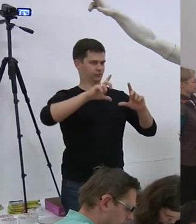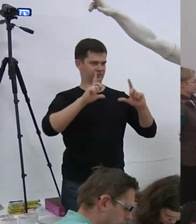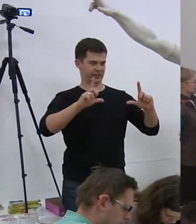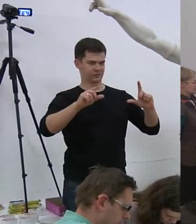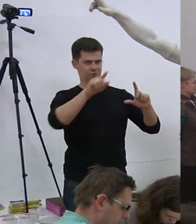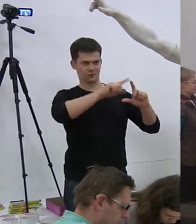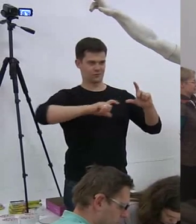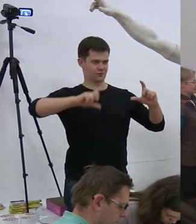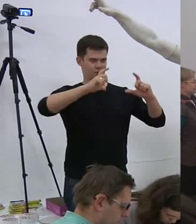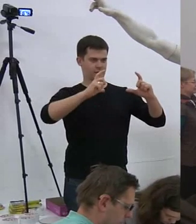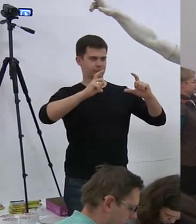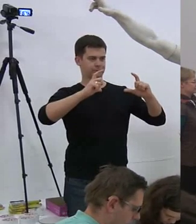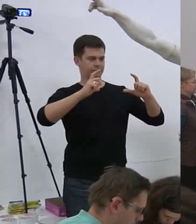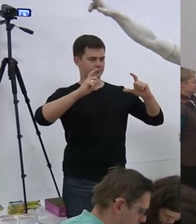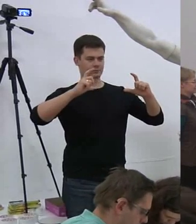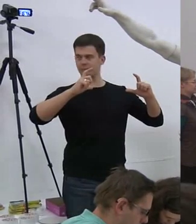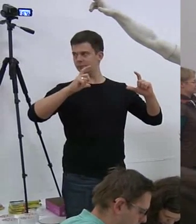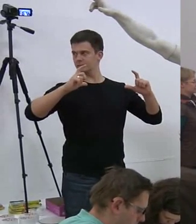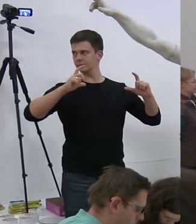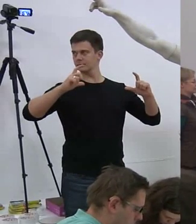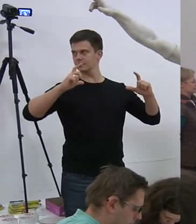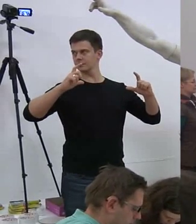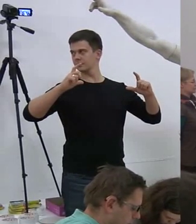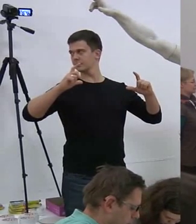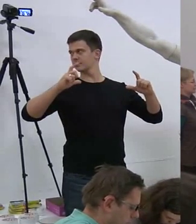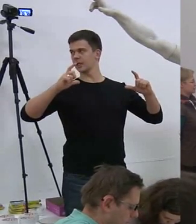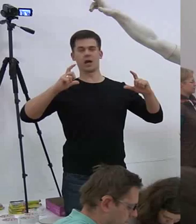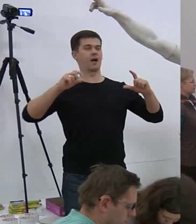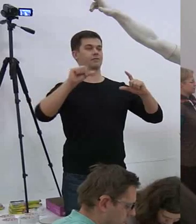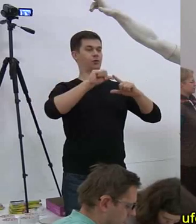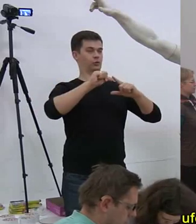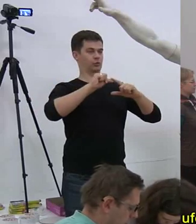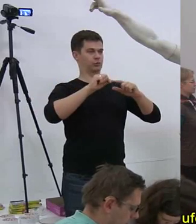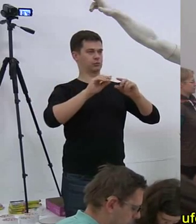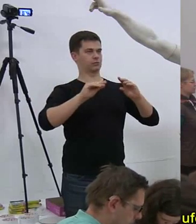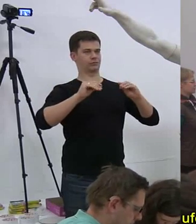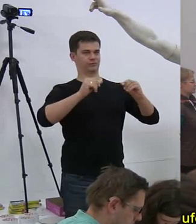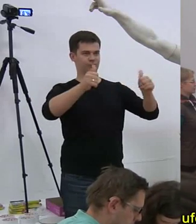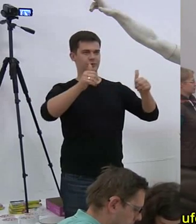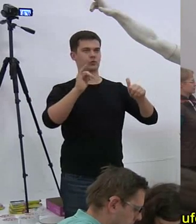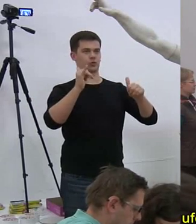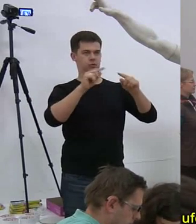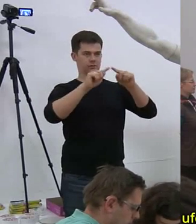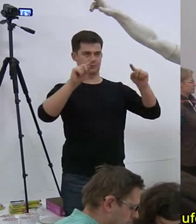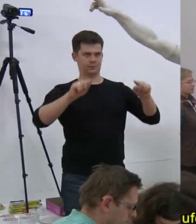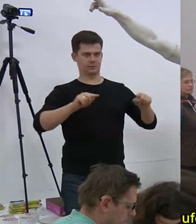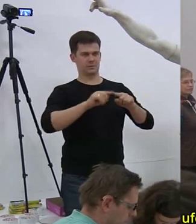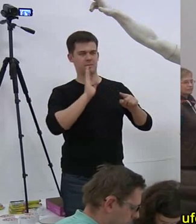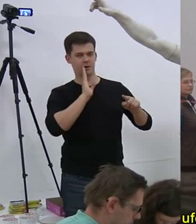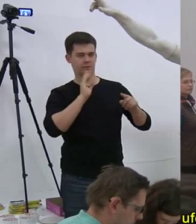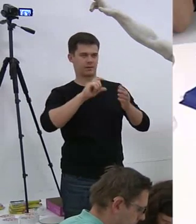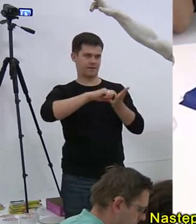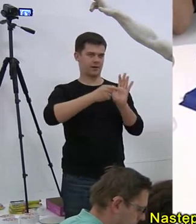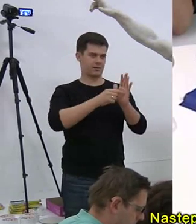zewnętrznym elementem. W środku jest żółty wałeczek uformowany w kształt niemalże